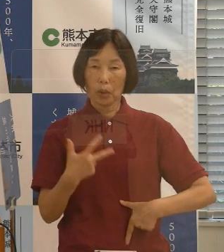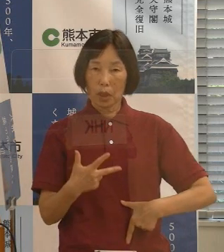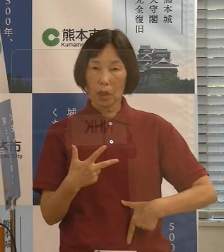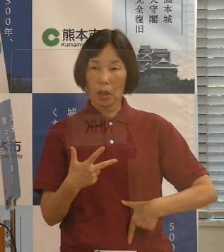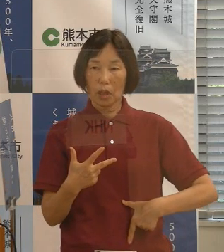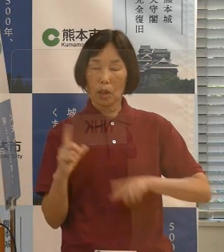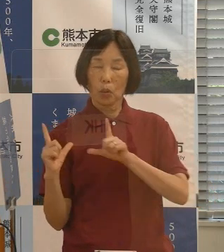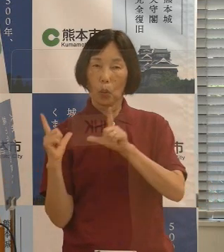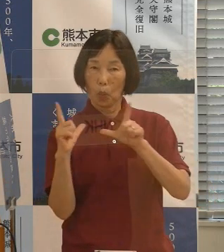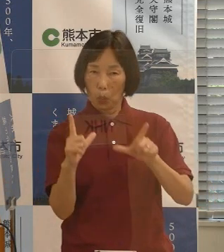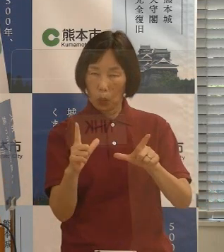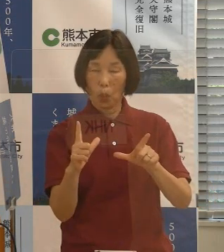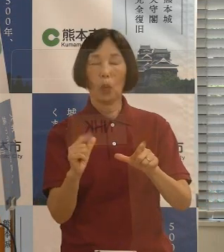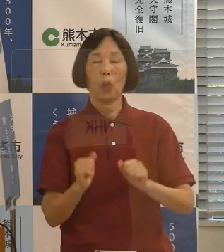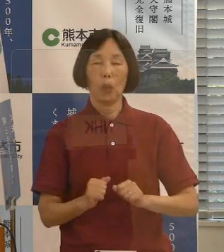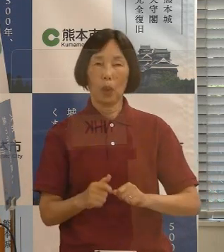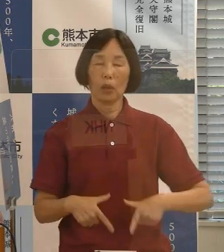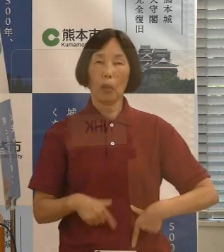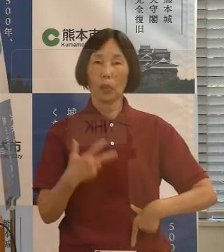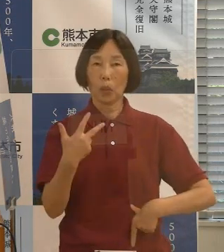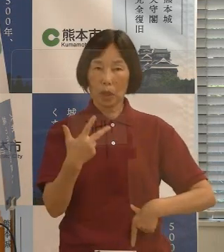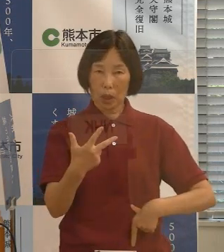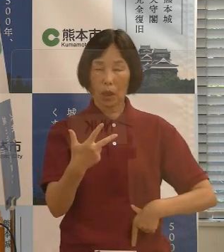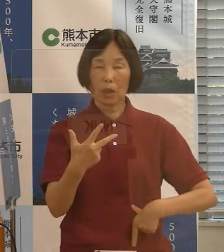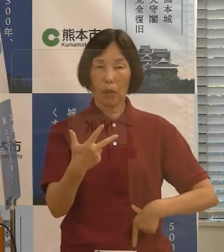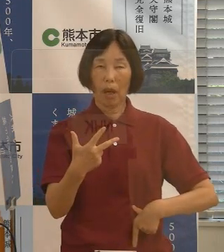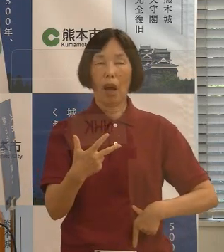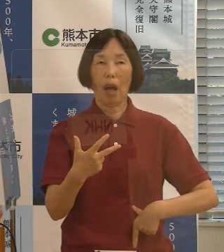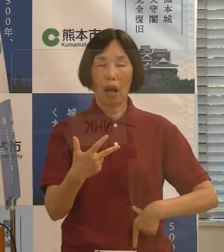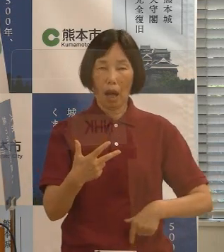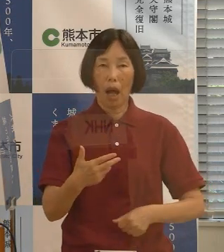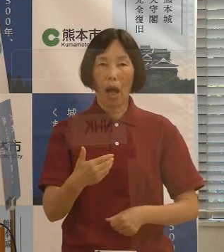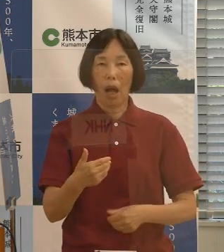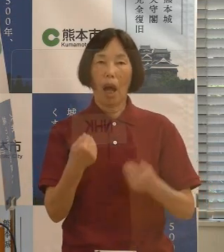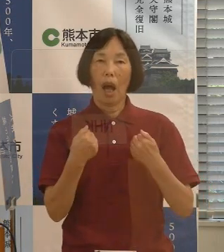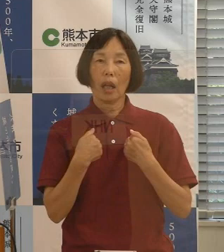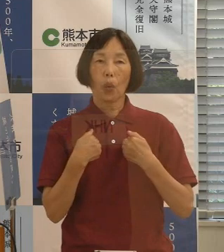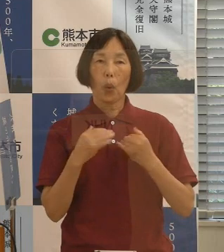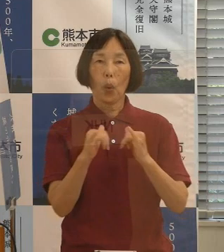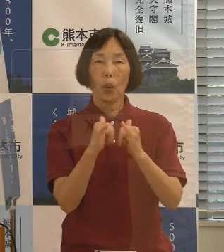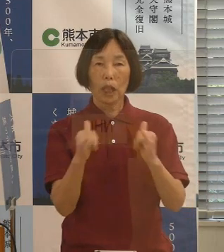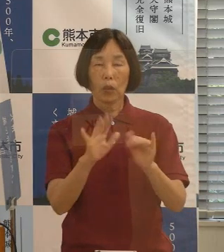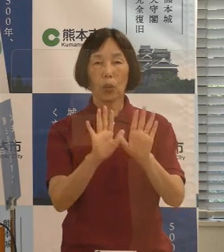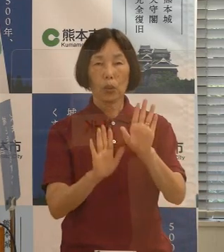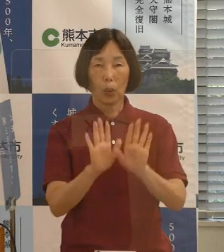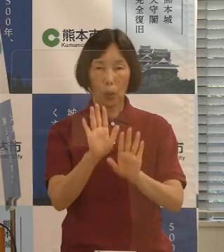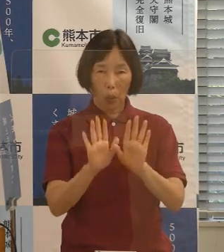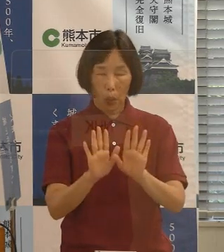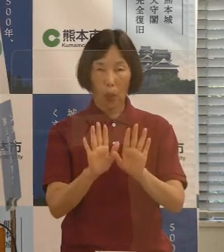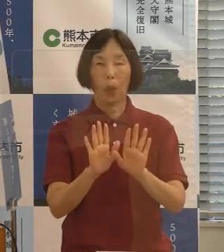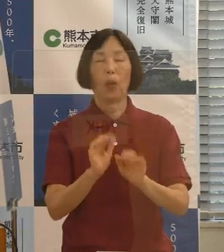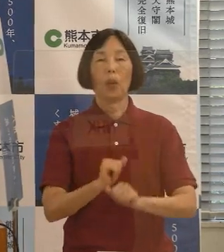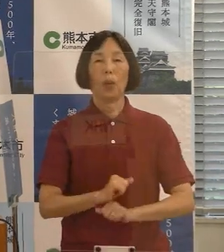本市内の場合は、まあ、この療養者の状況もそうなんですけれども、今